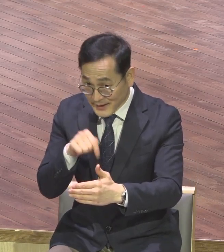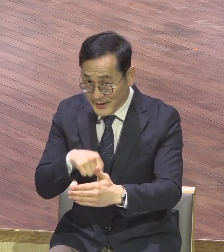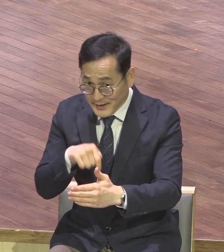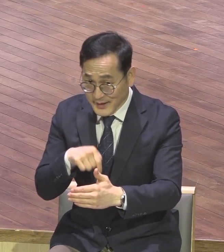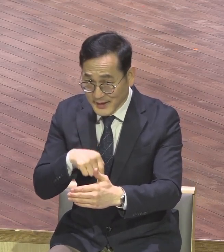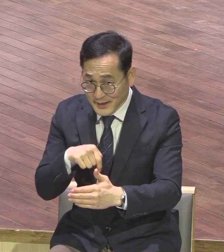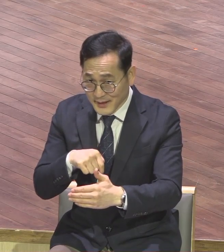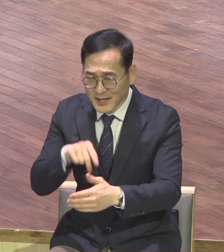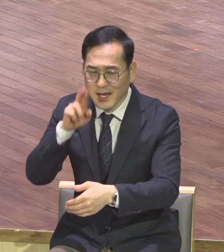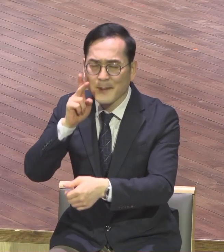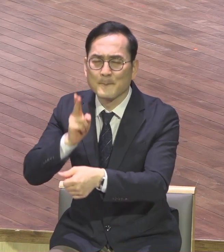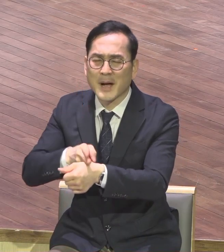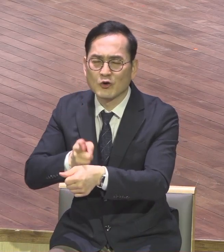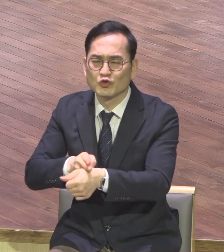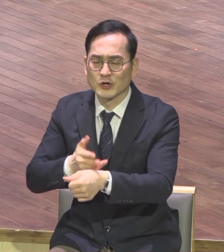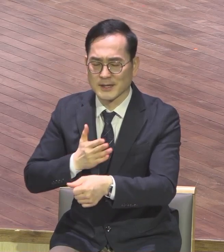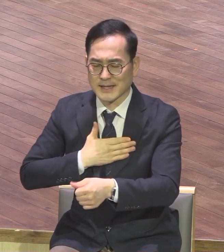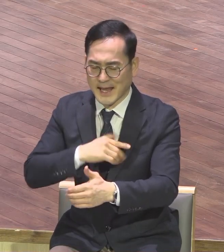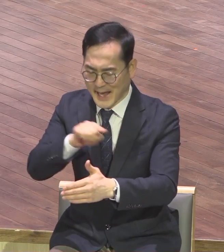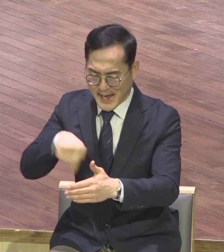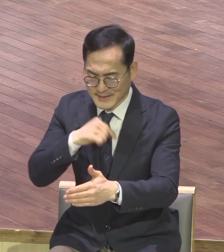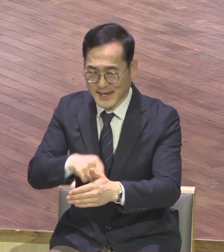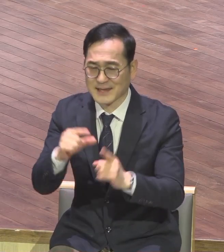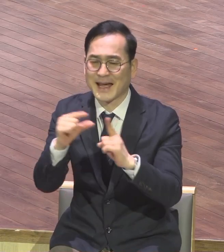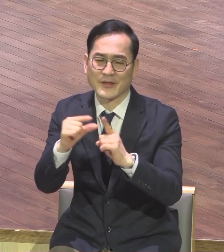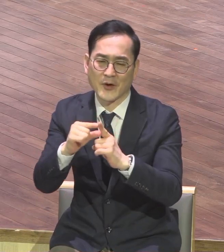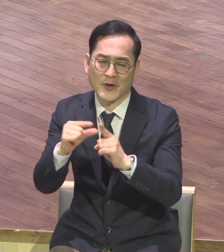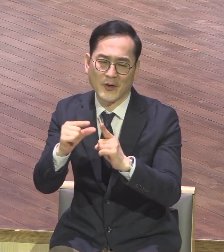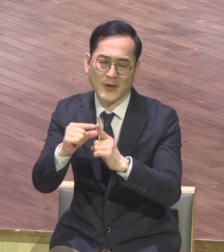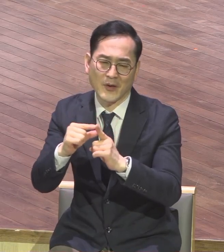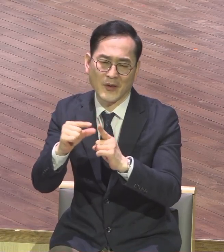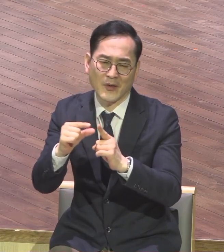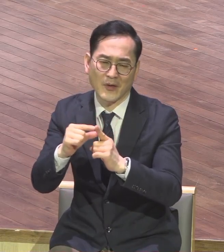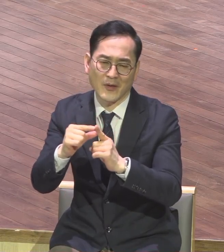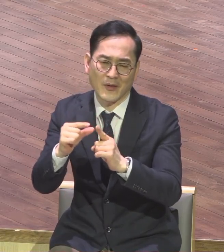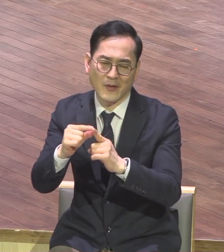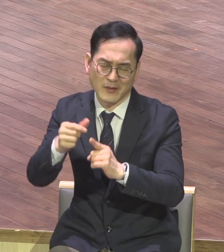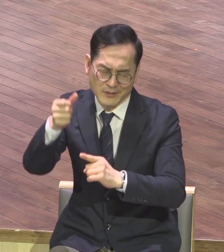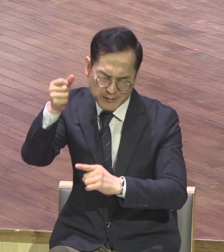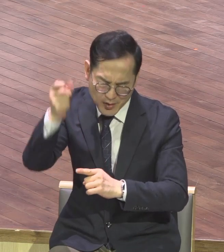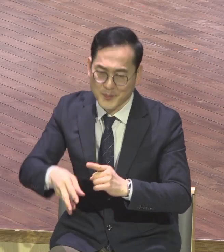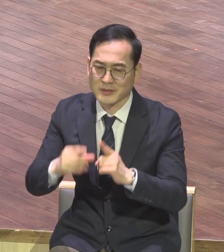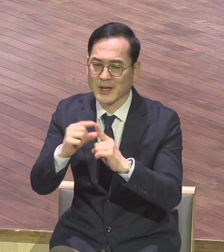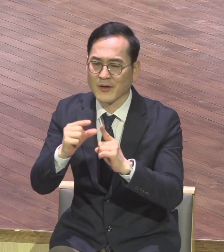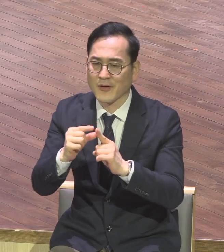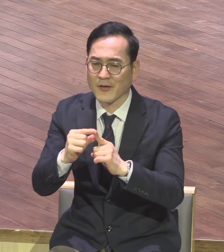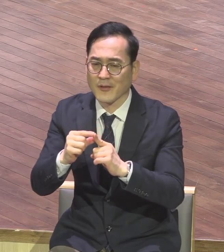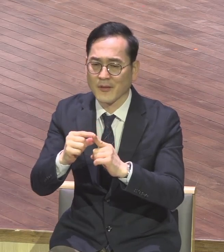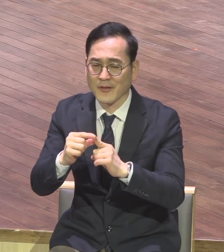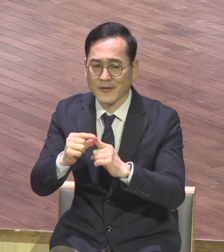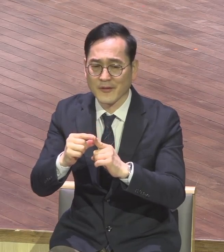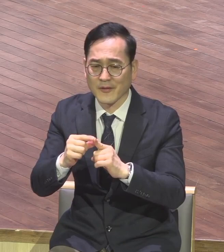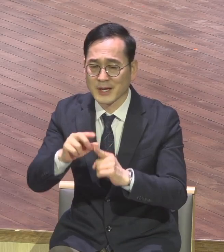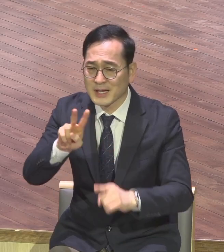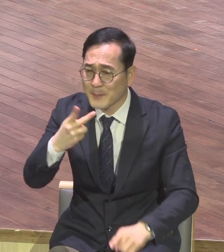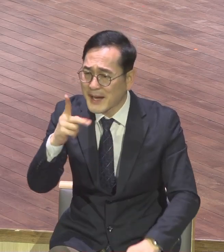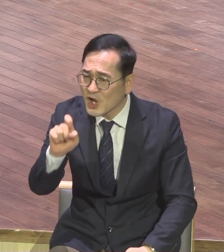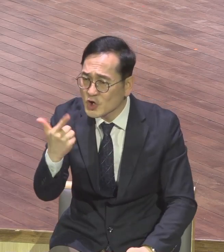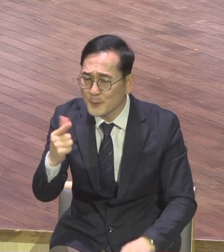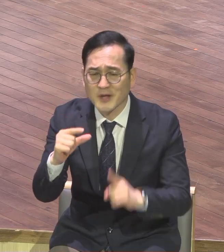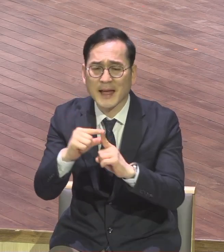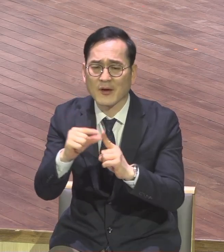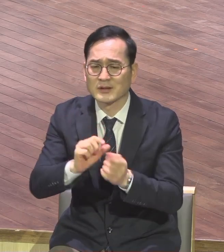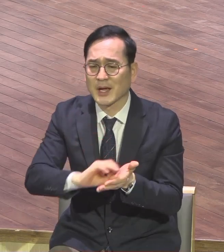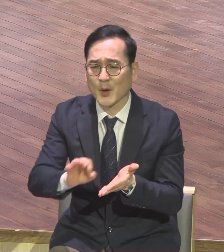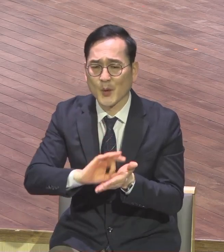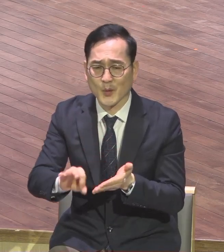그게 바울이 내 안에란 말을 216번 말했어요. 216 바울 서신에. 그리고 요한은